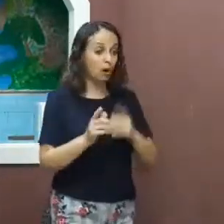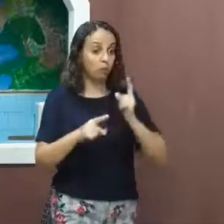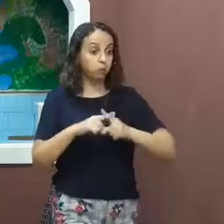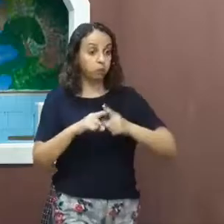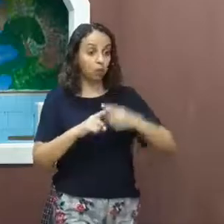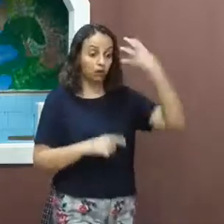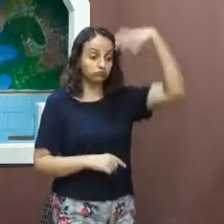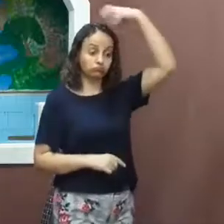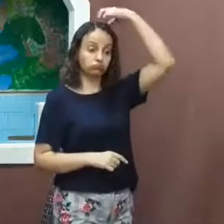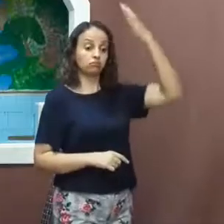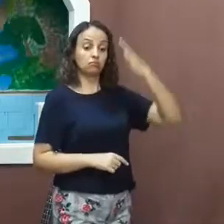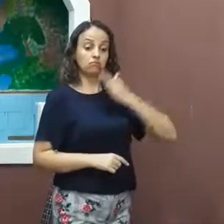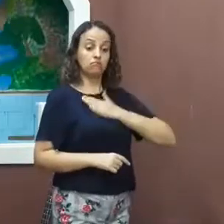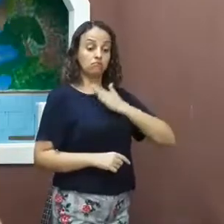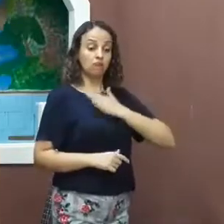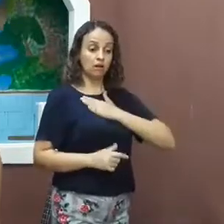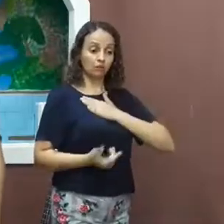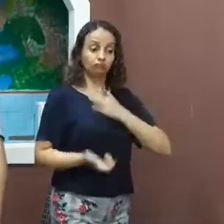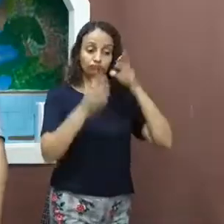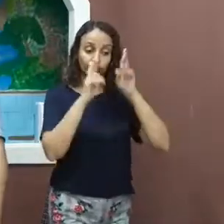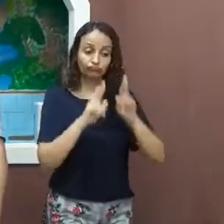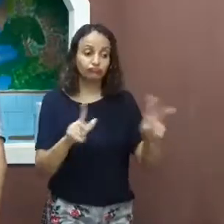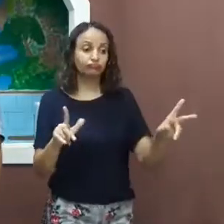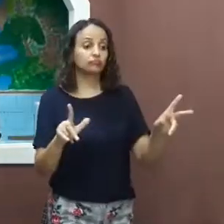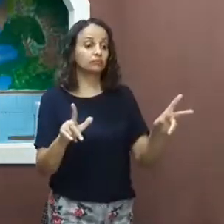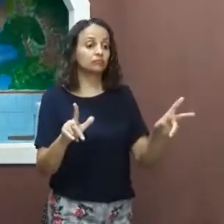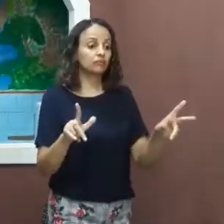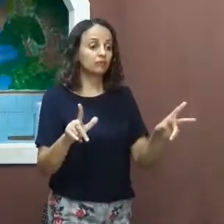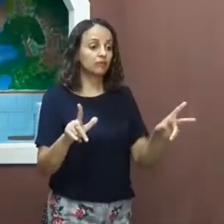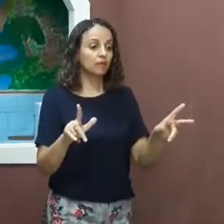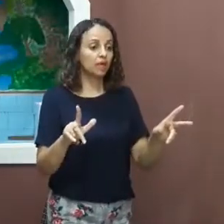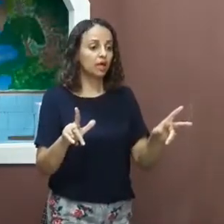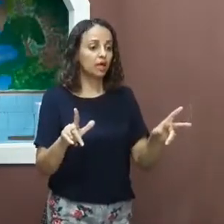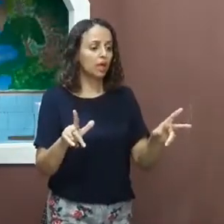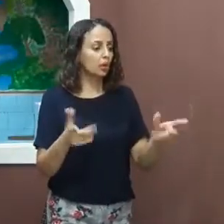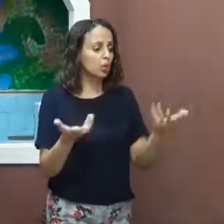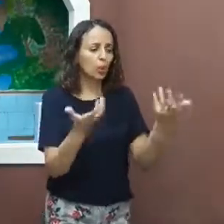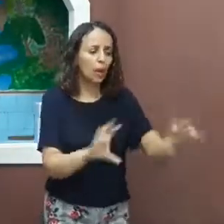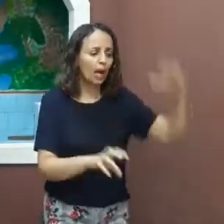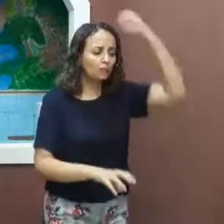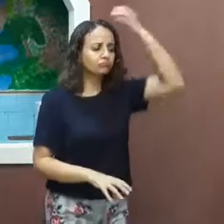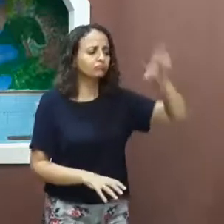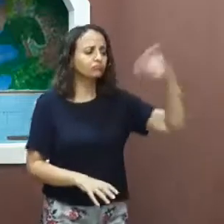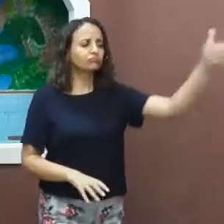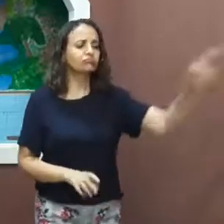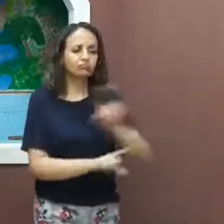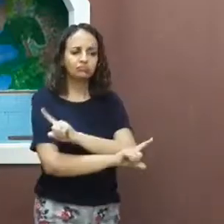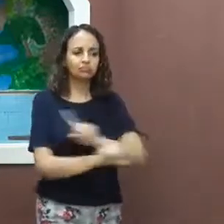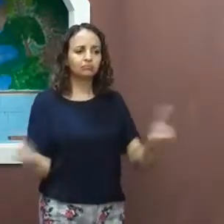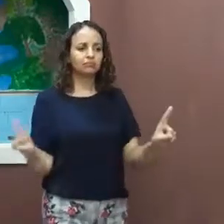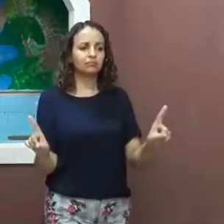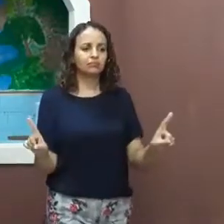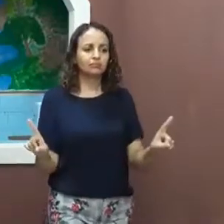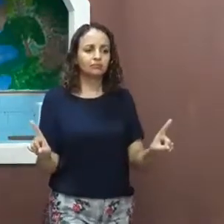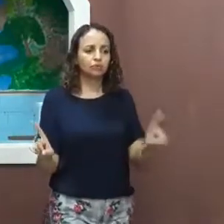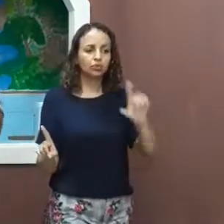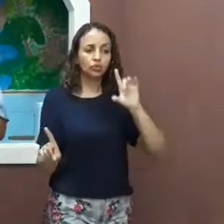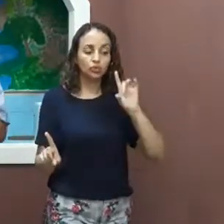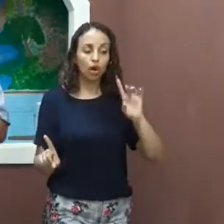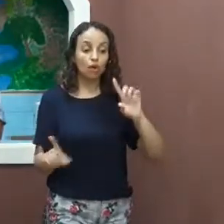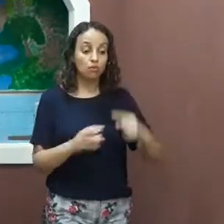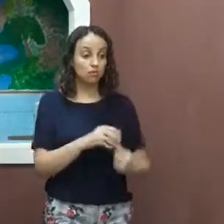a minha dinastia não vai ficar sendo ameaçada. É interessante, meus irmãos,